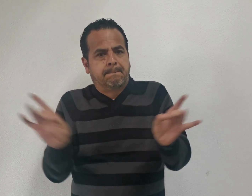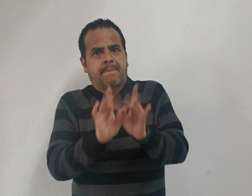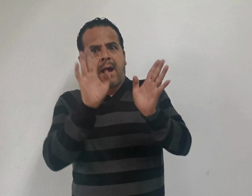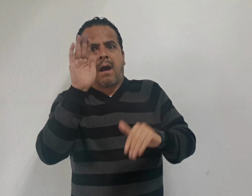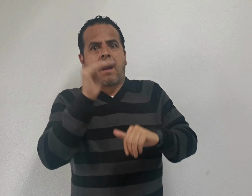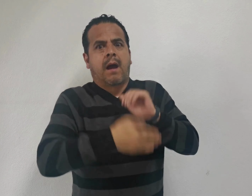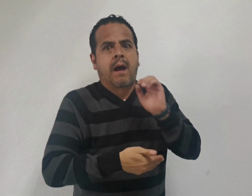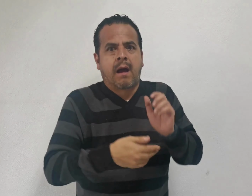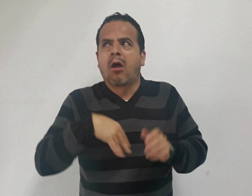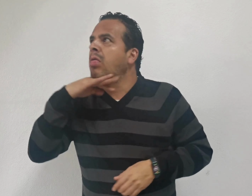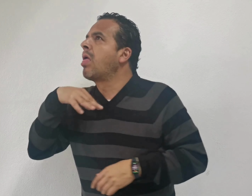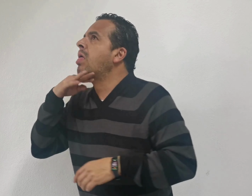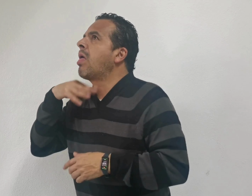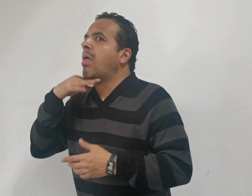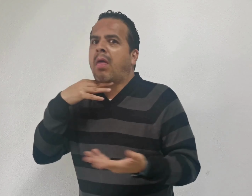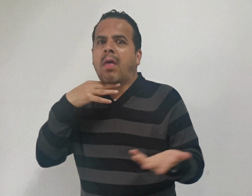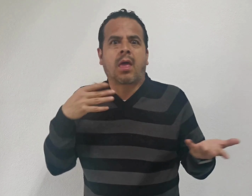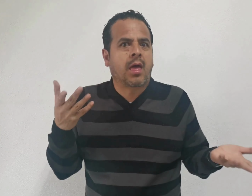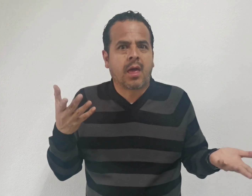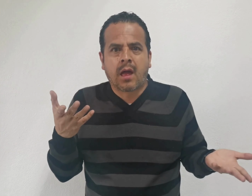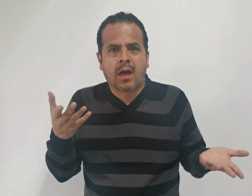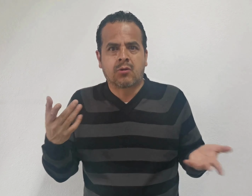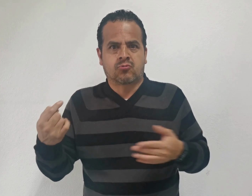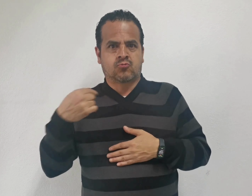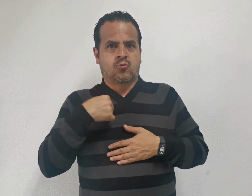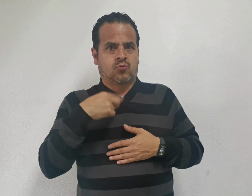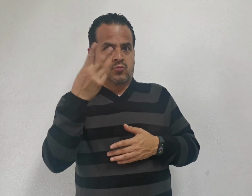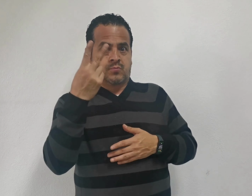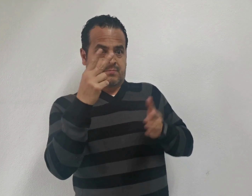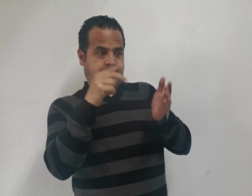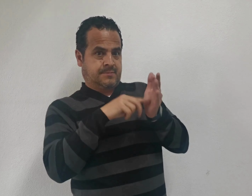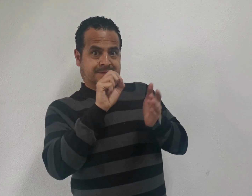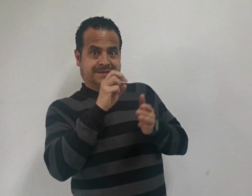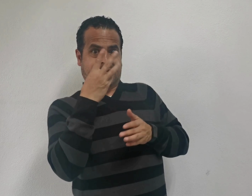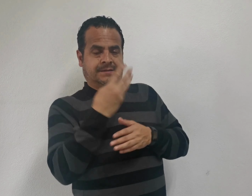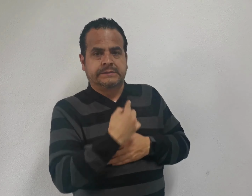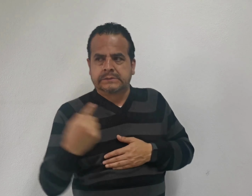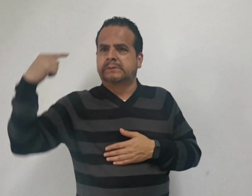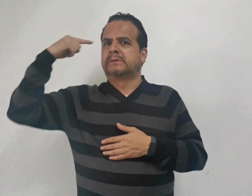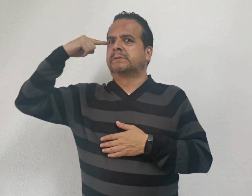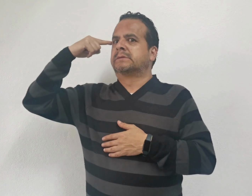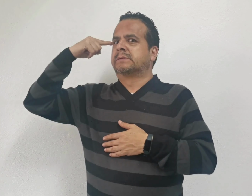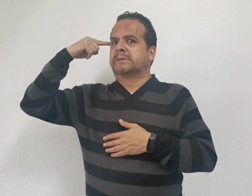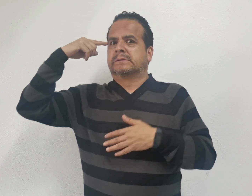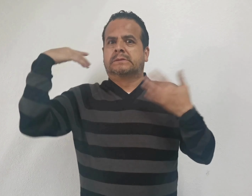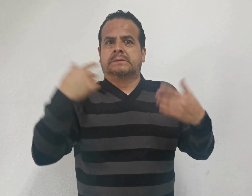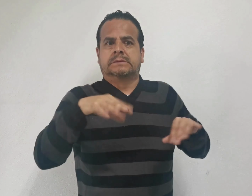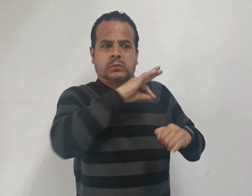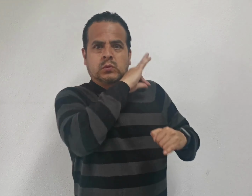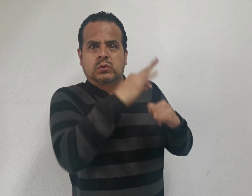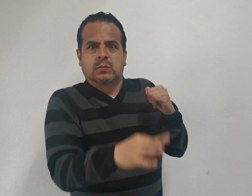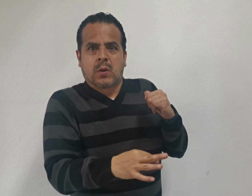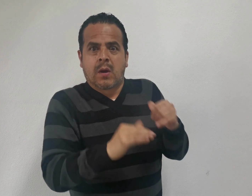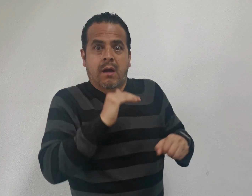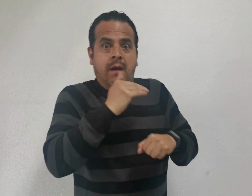tenemos la oportunidad de saber cuándo es la última vez que hacemos ciertas cosas y para mí sí fue un año de mucha conciencia de la última vez que